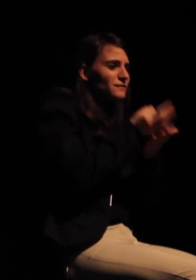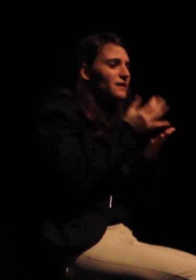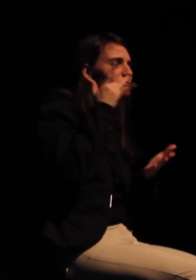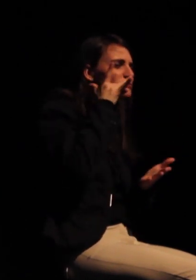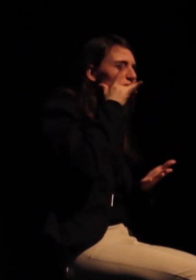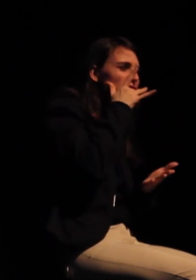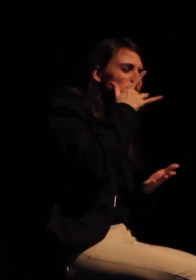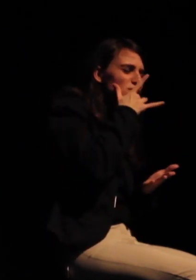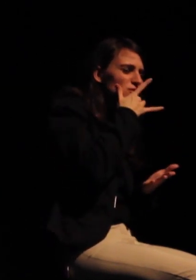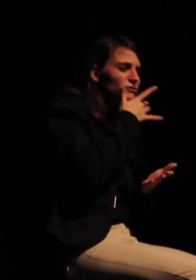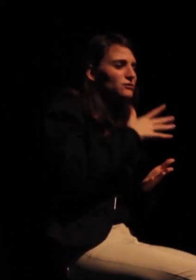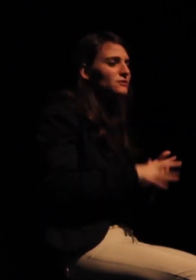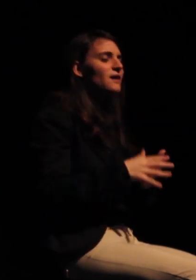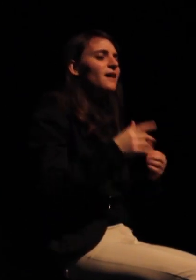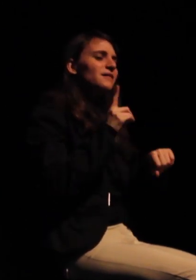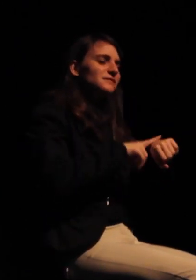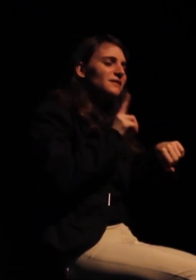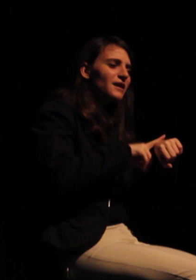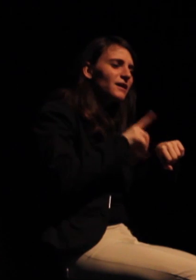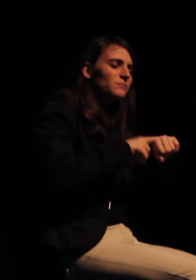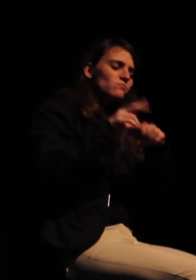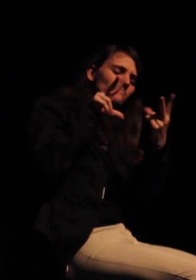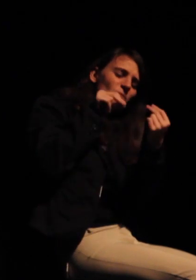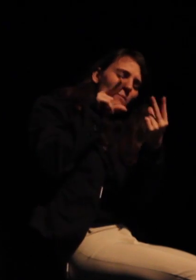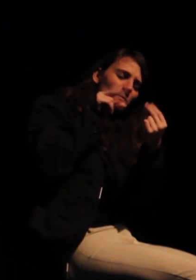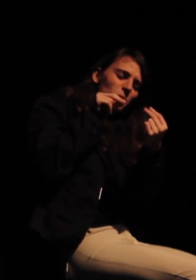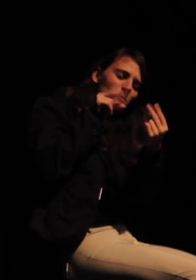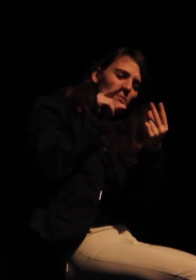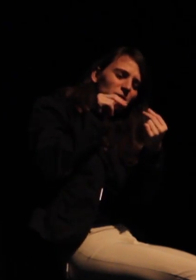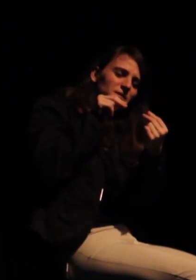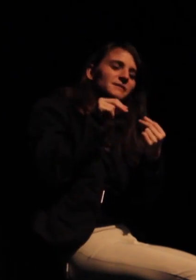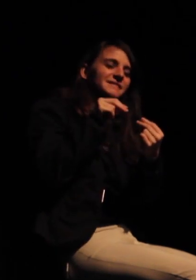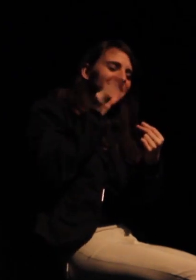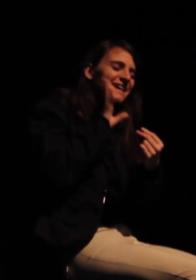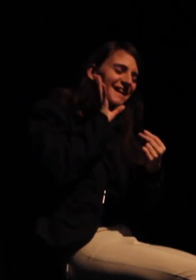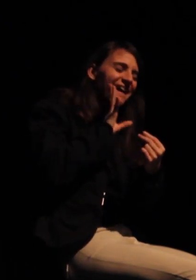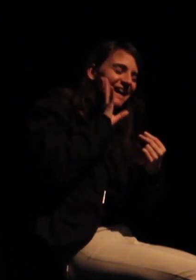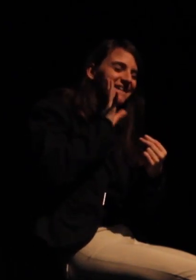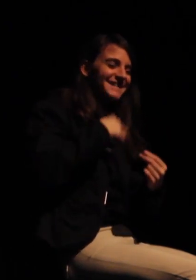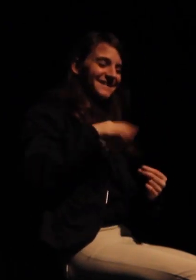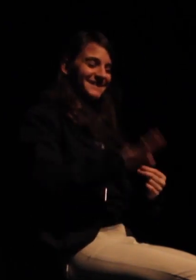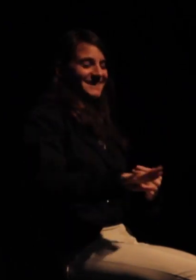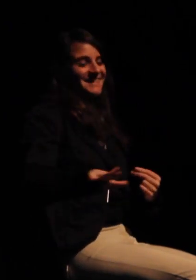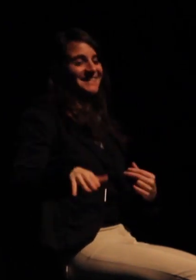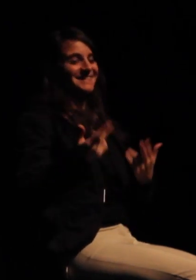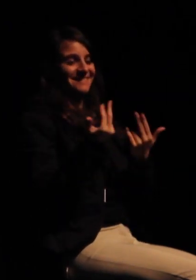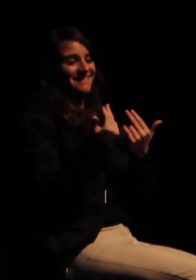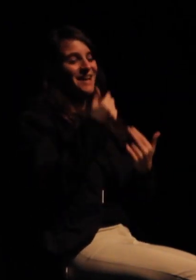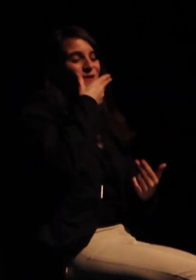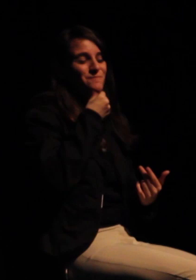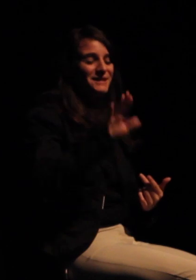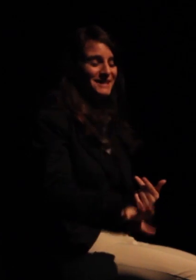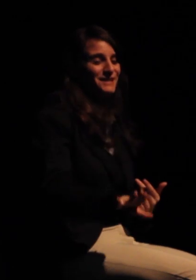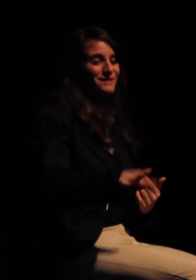E ficávamos ali um tempo conversando. E eu ainda era para elas um menino. Ela sempre falava, o menino.